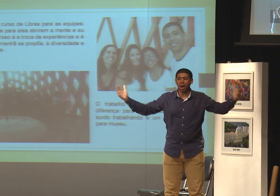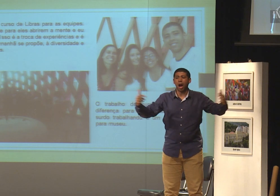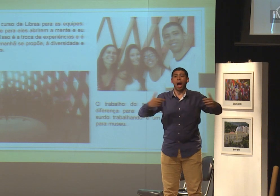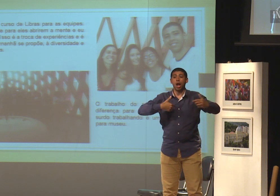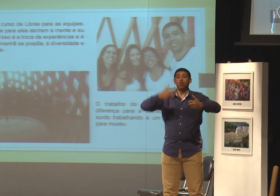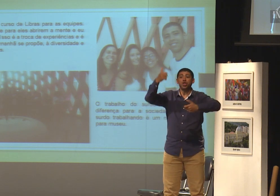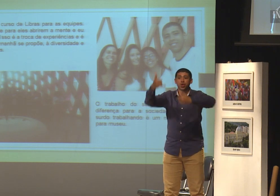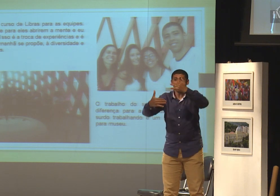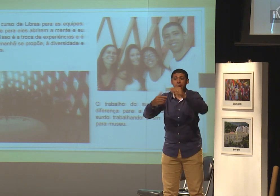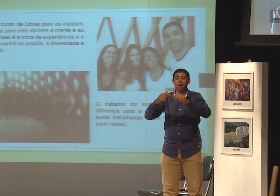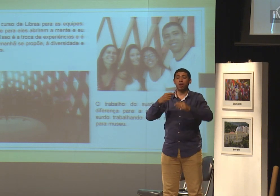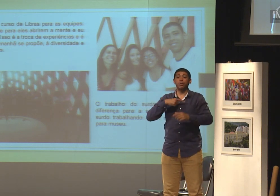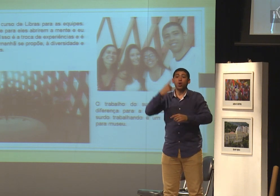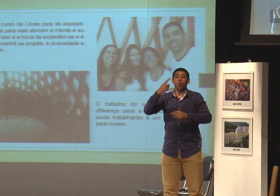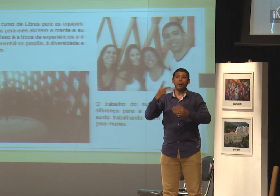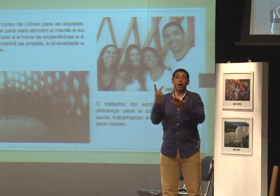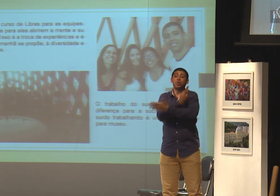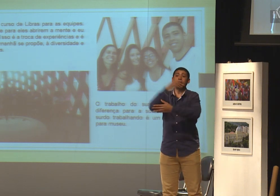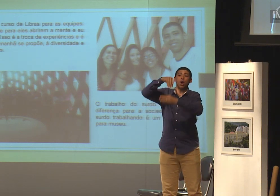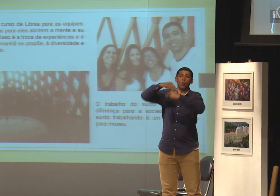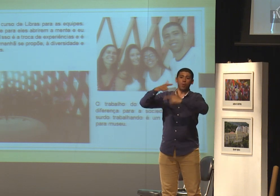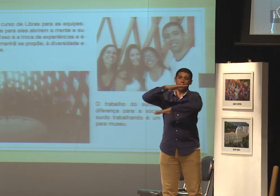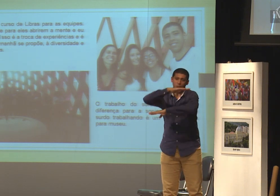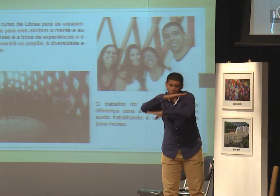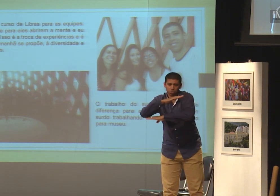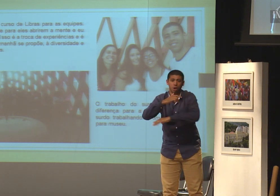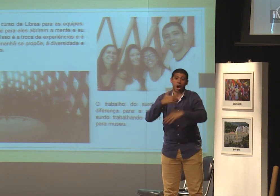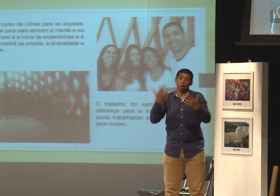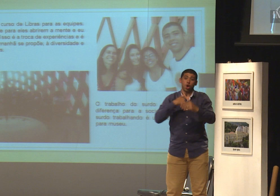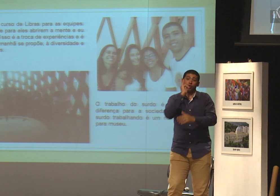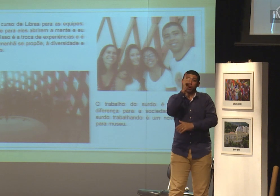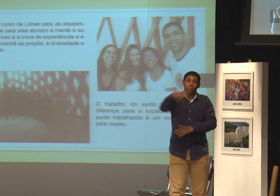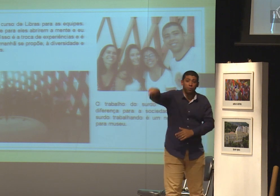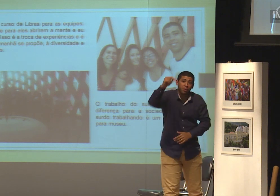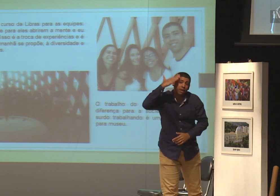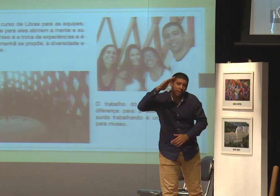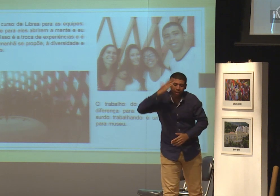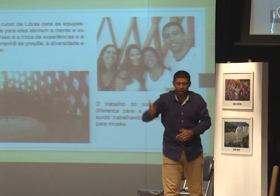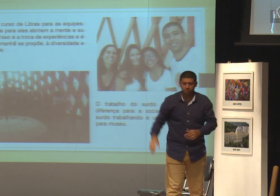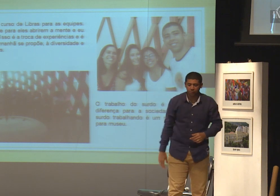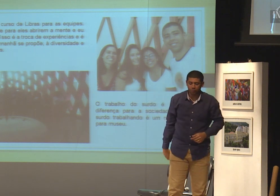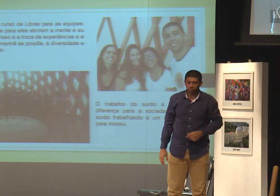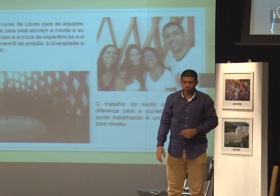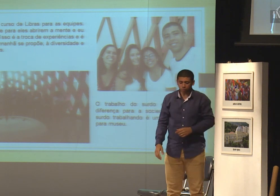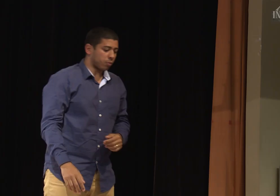pessoas que vieram e eu estava explicando, né, um acontecimento dentro do museu, e aí eu vou contar para vocês